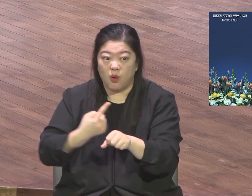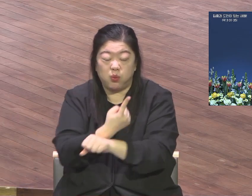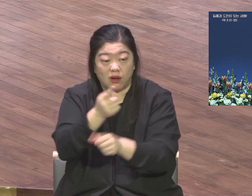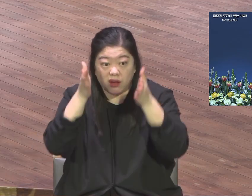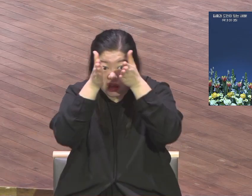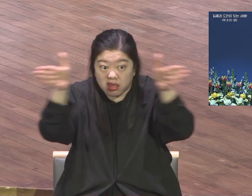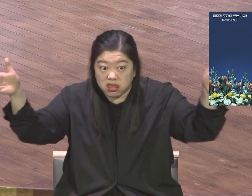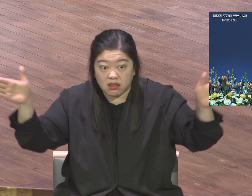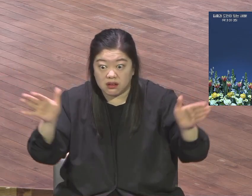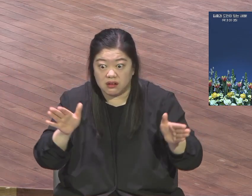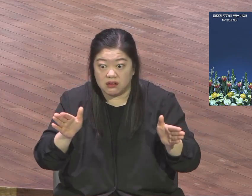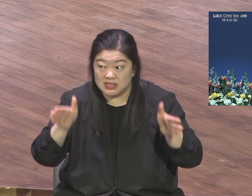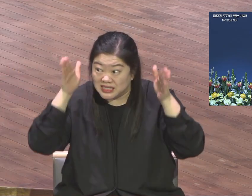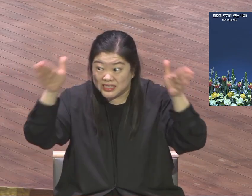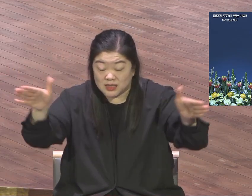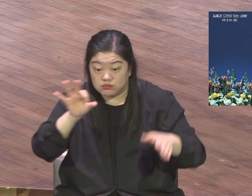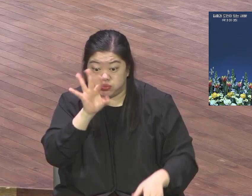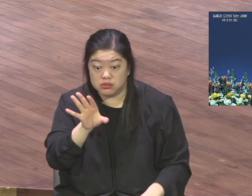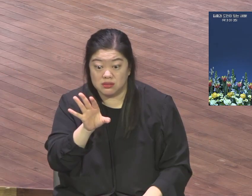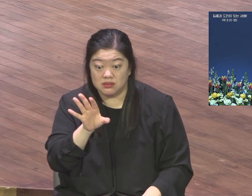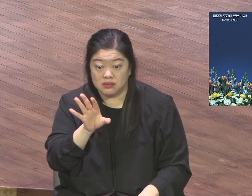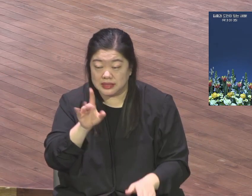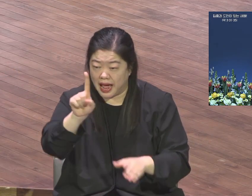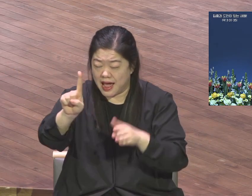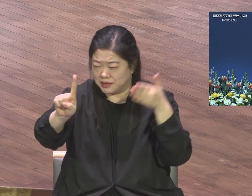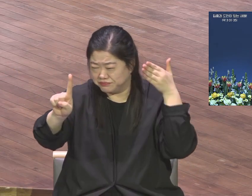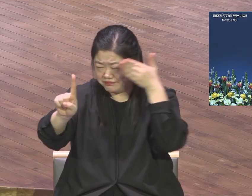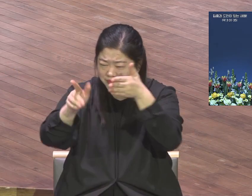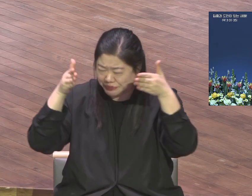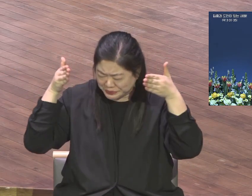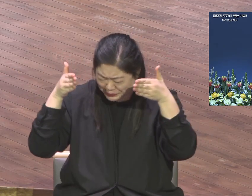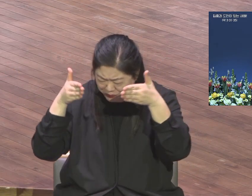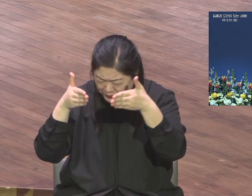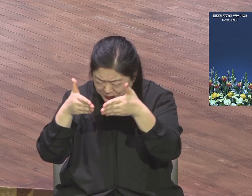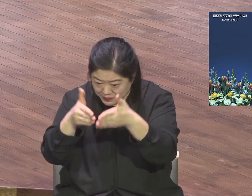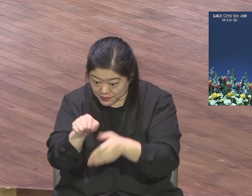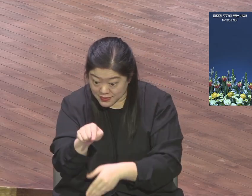말씀과 완전 소통하면서 언약적 도전을 해라.